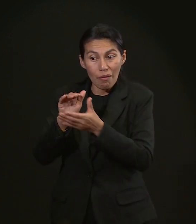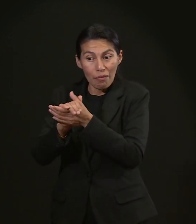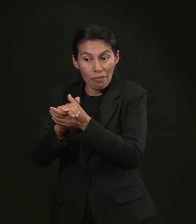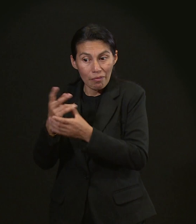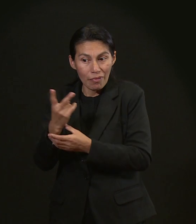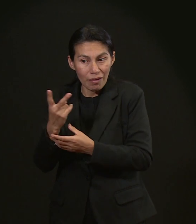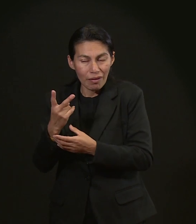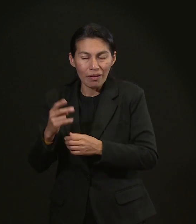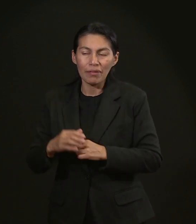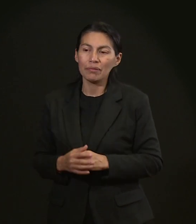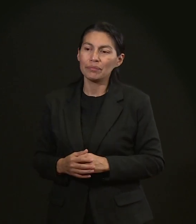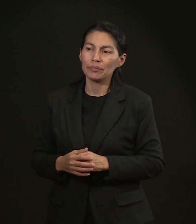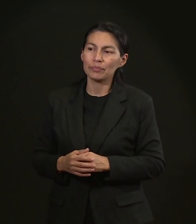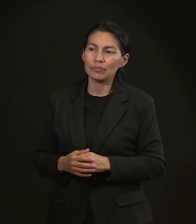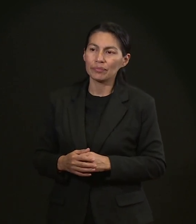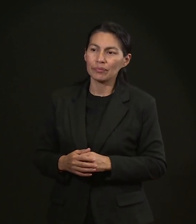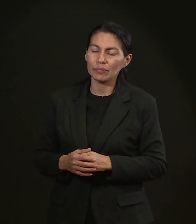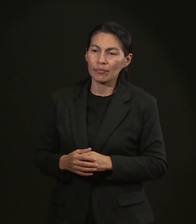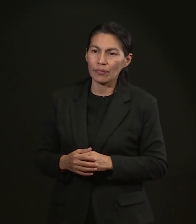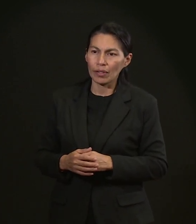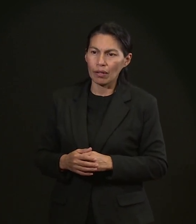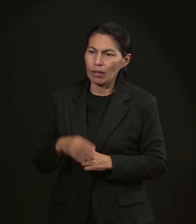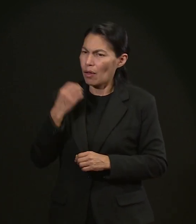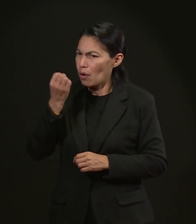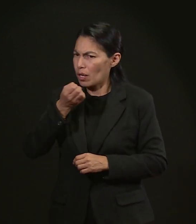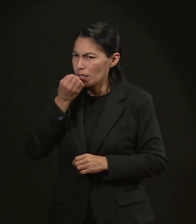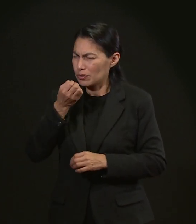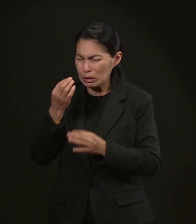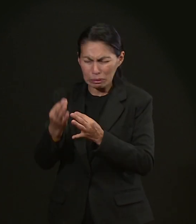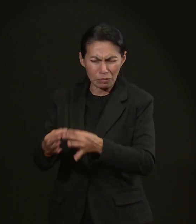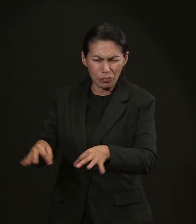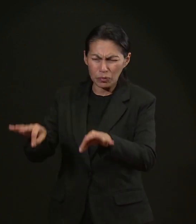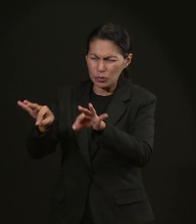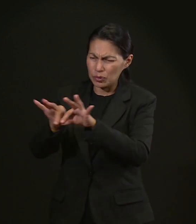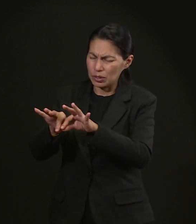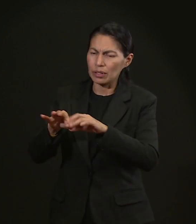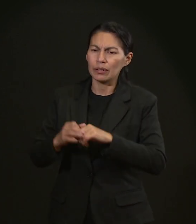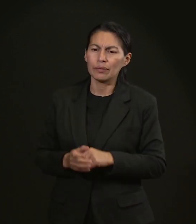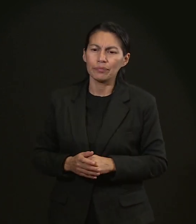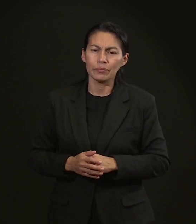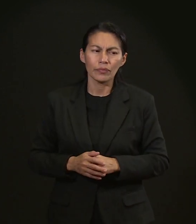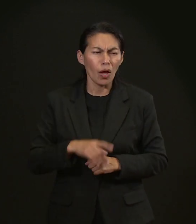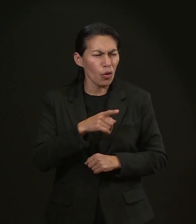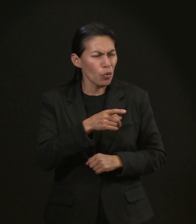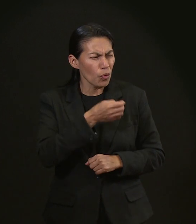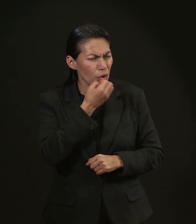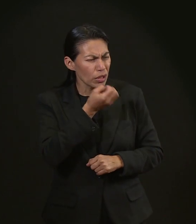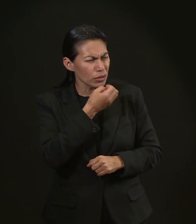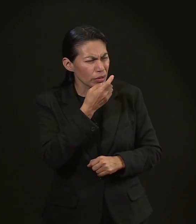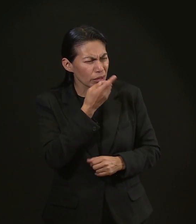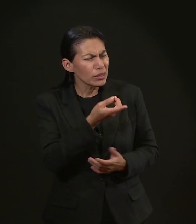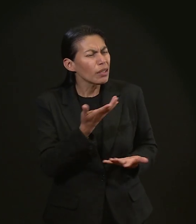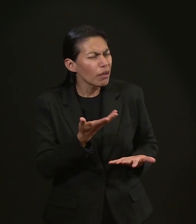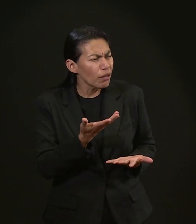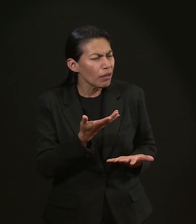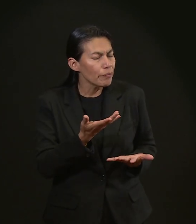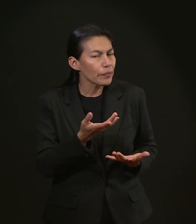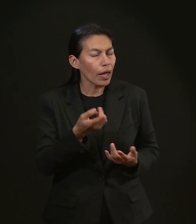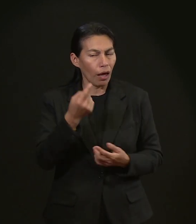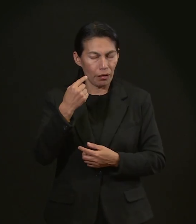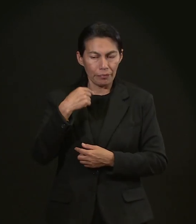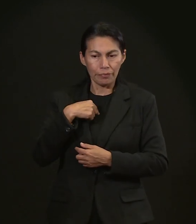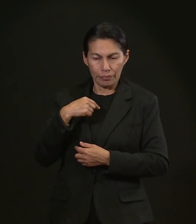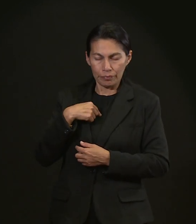una pareja y entonces pues la relación es básica y que le decías a dios en tu oración